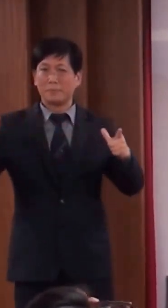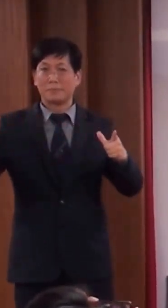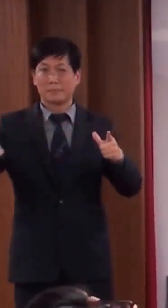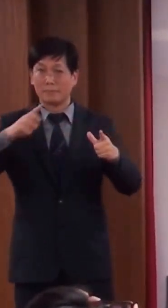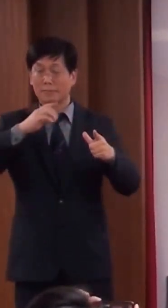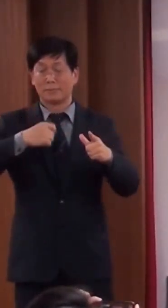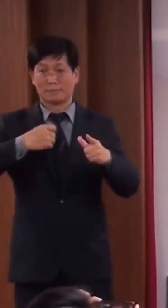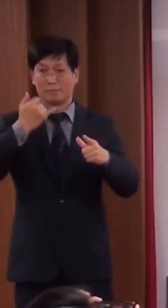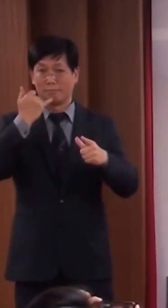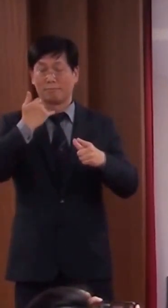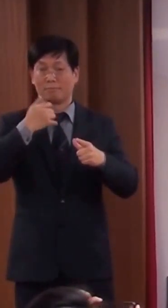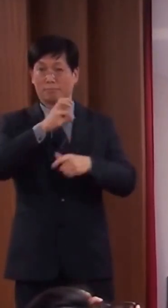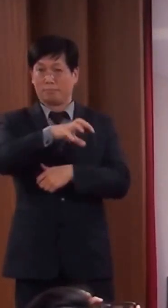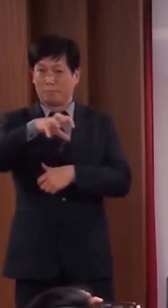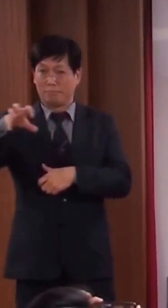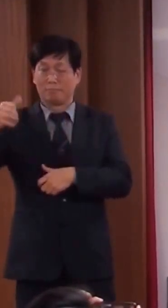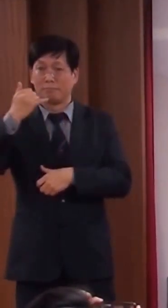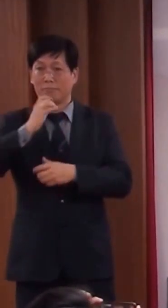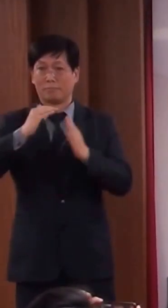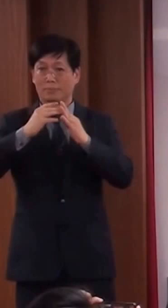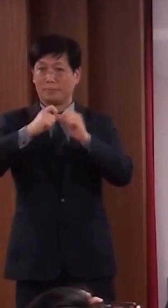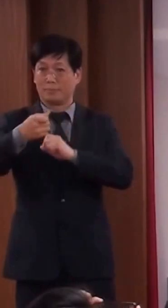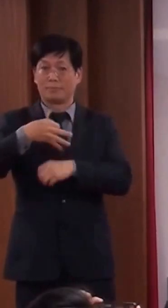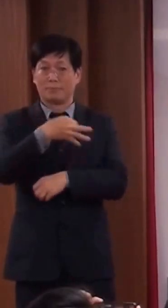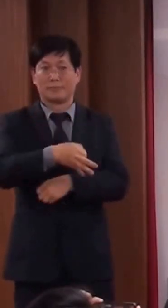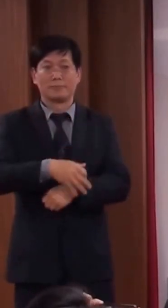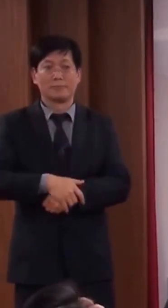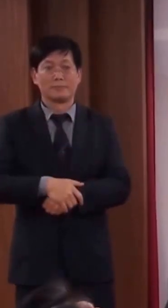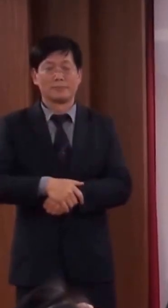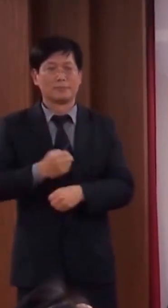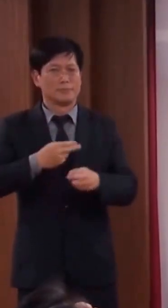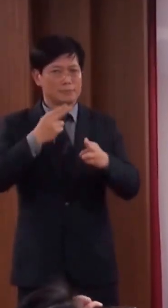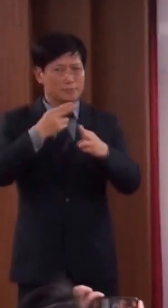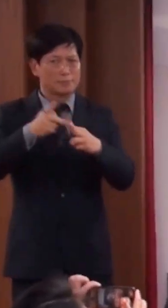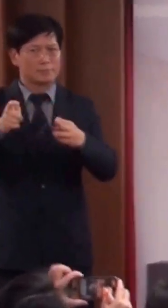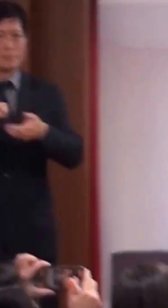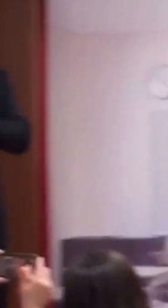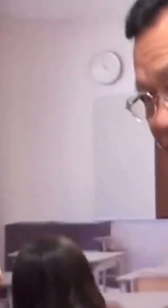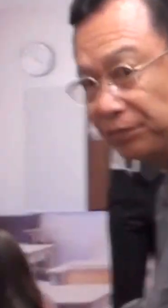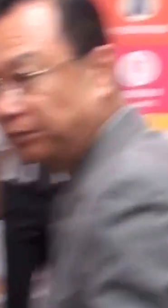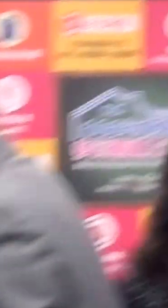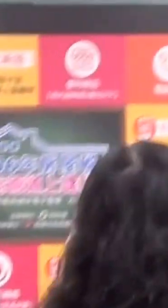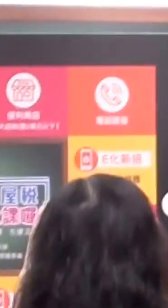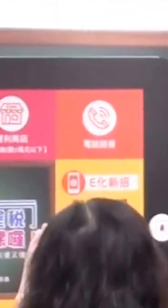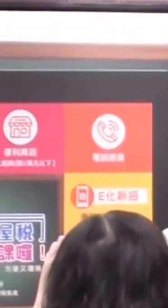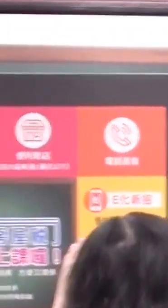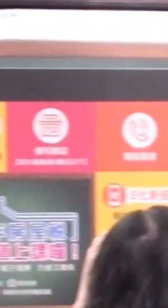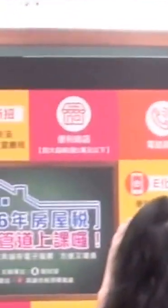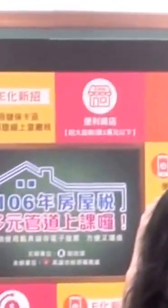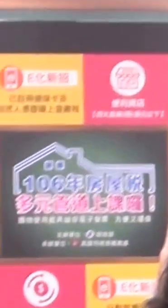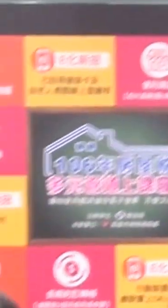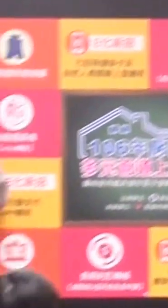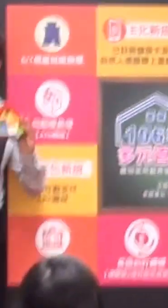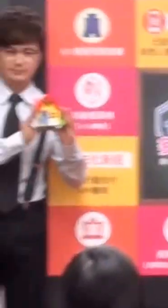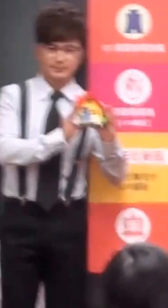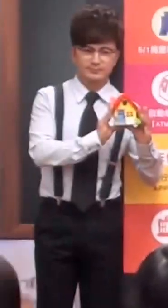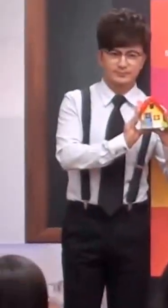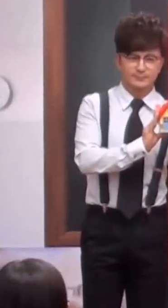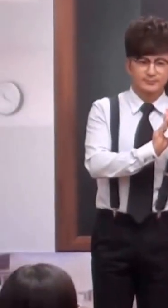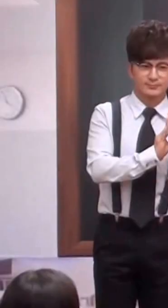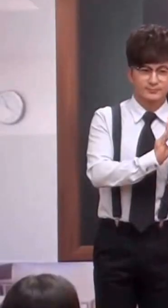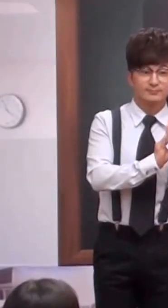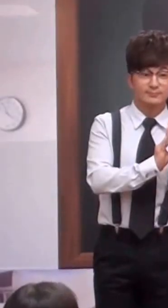同的多元管道会来缴纳房屋税哦，相信大家呢一定都可以准时在期间之内来缴纳